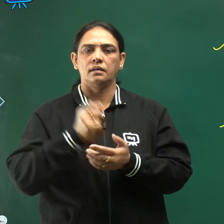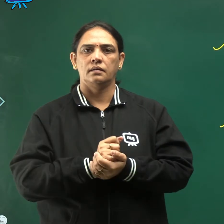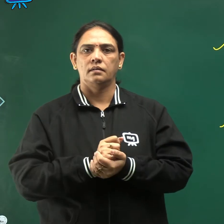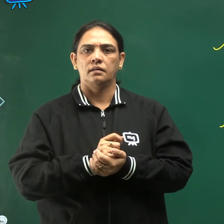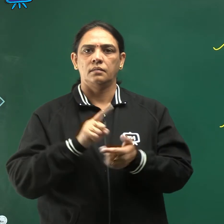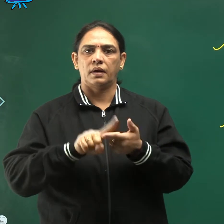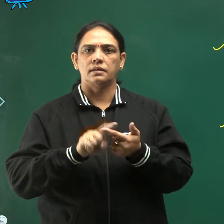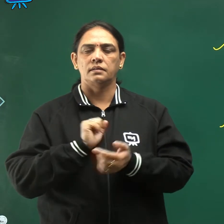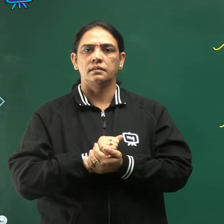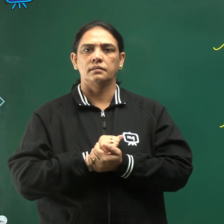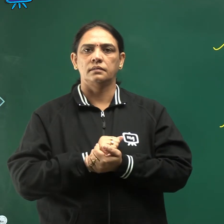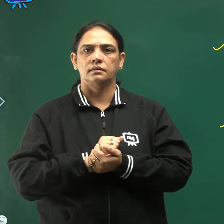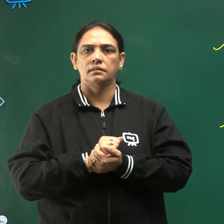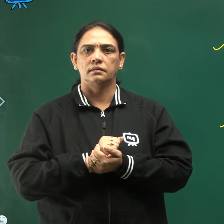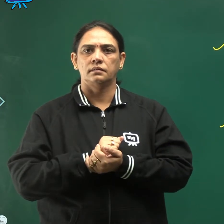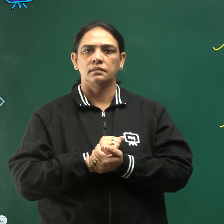प्लस